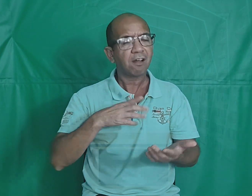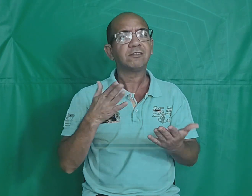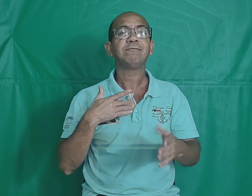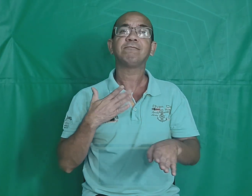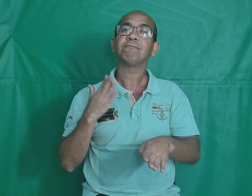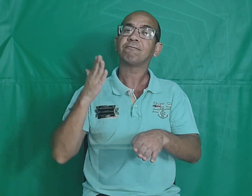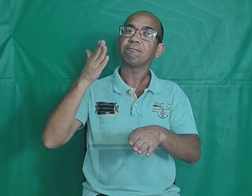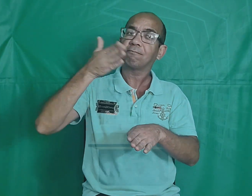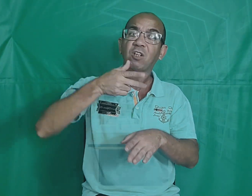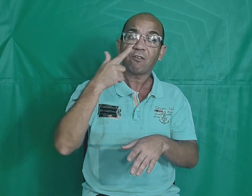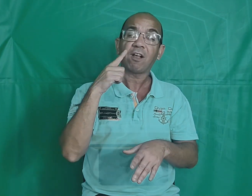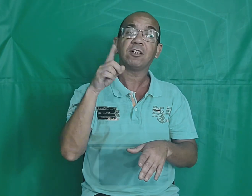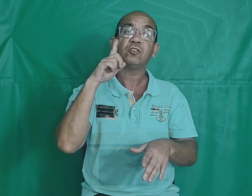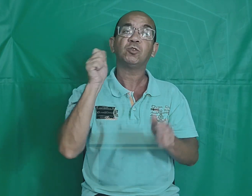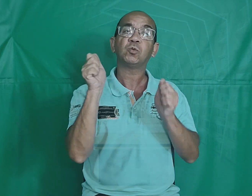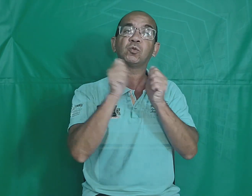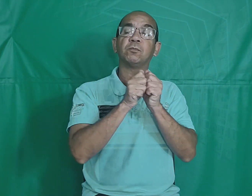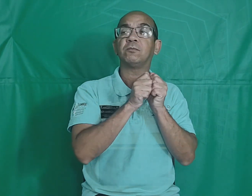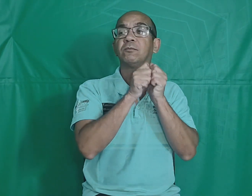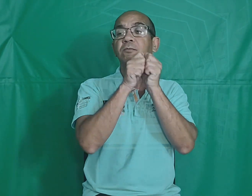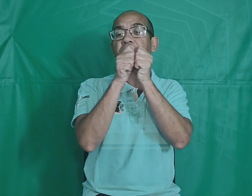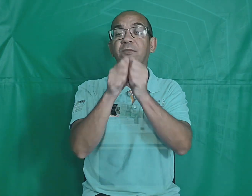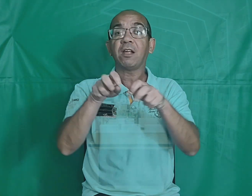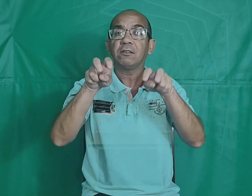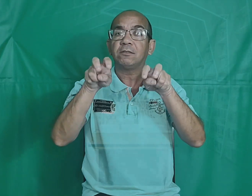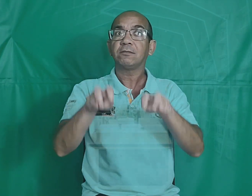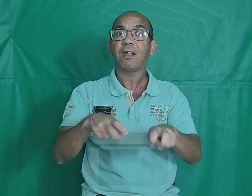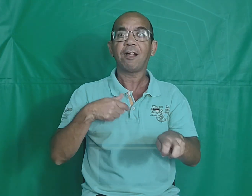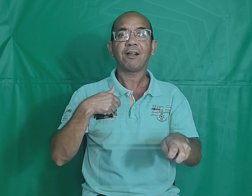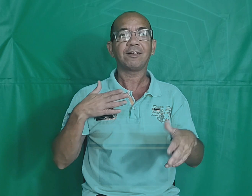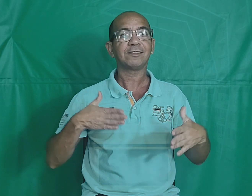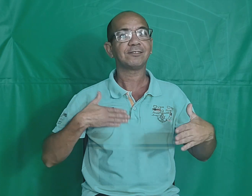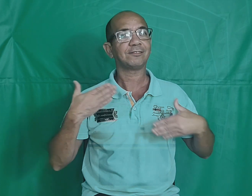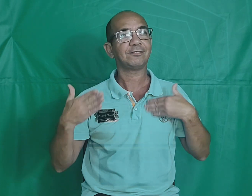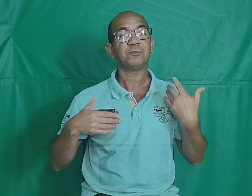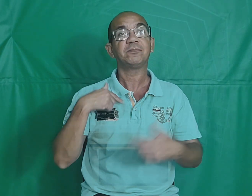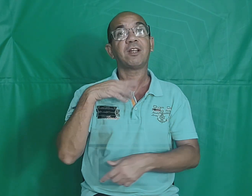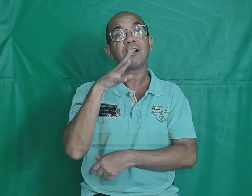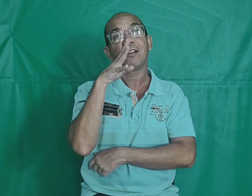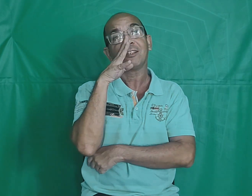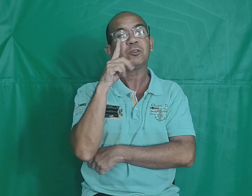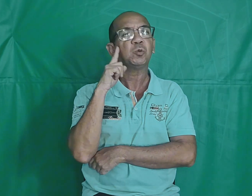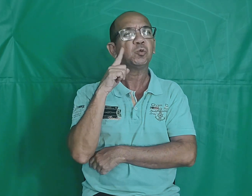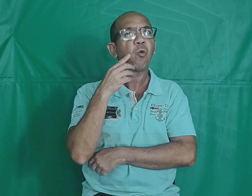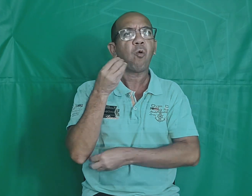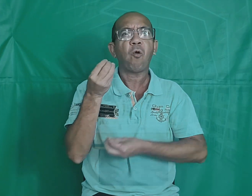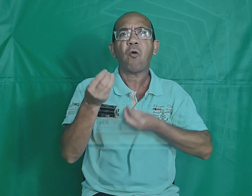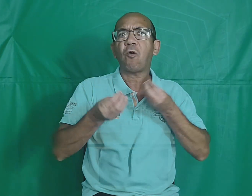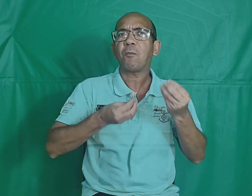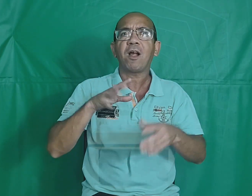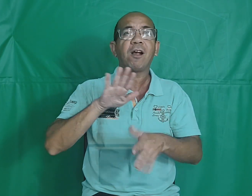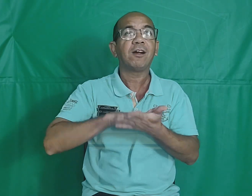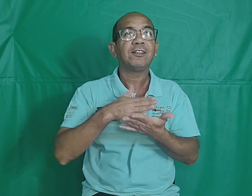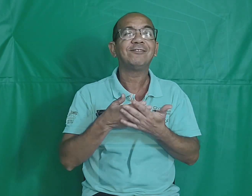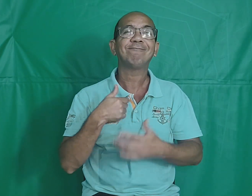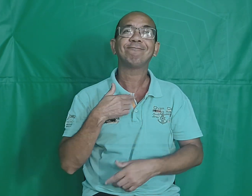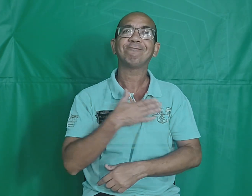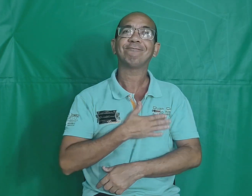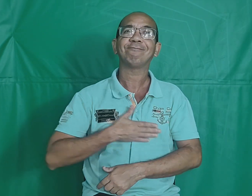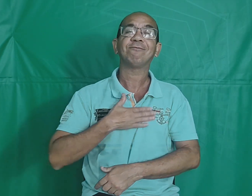Ao chegarmos na igreja e nos sentarmos juntos na frente, fiquei extremamente feliz e admirado por haver intérprete, algo que me